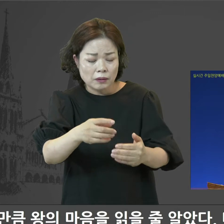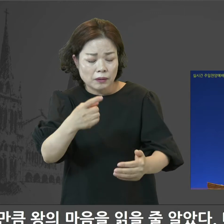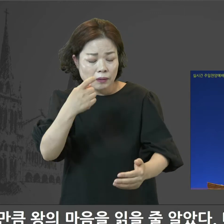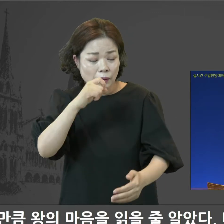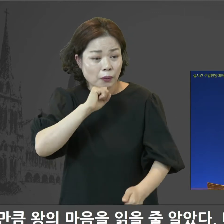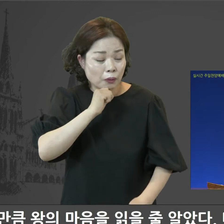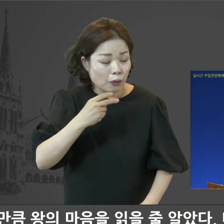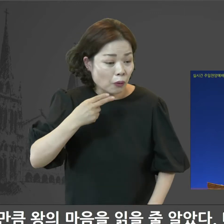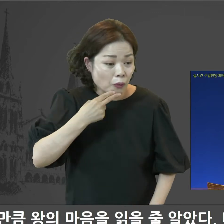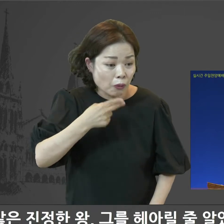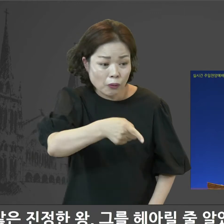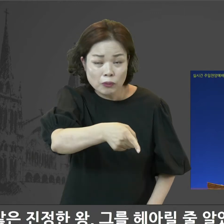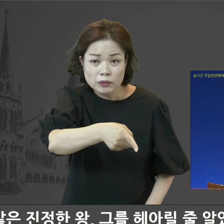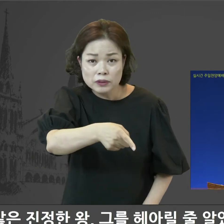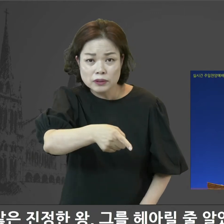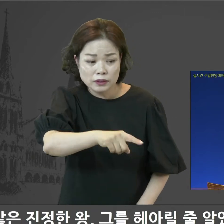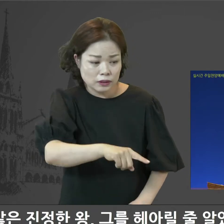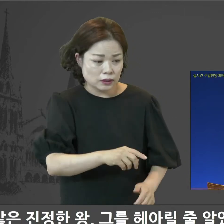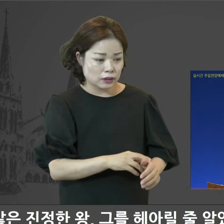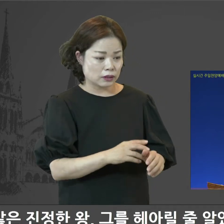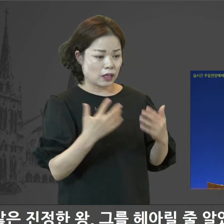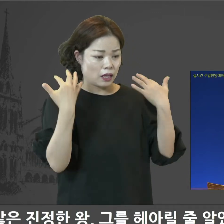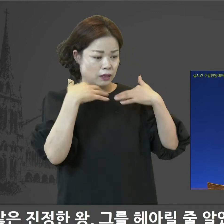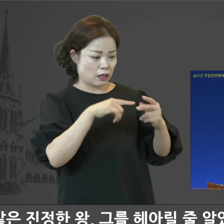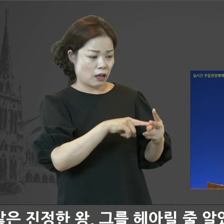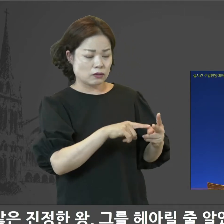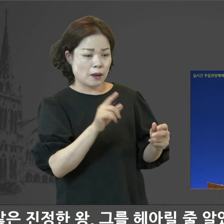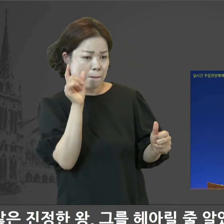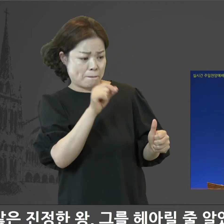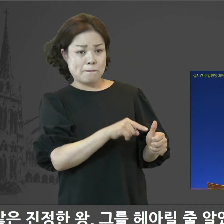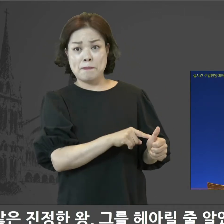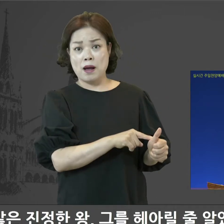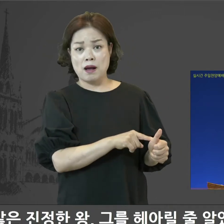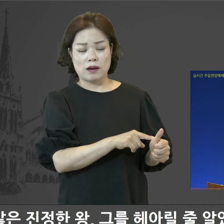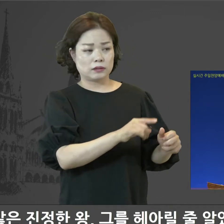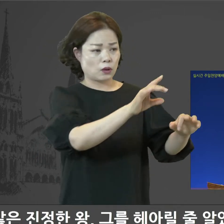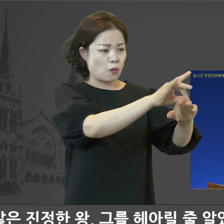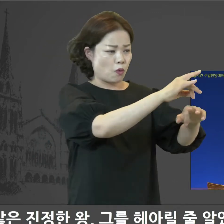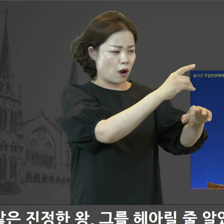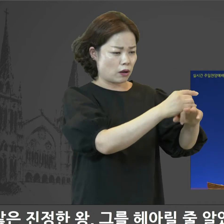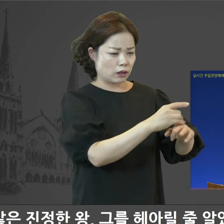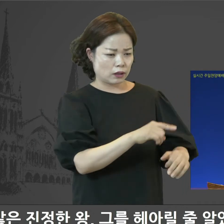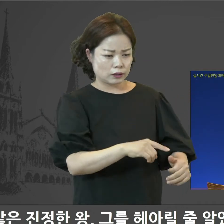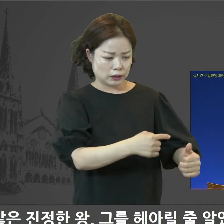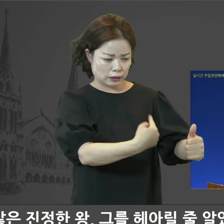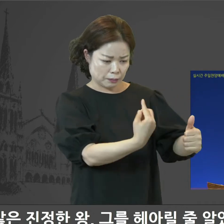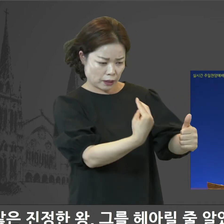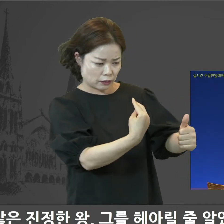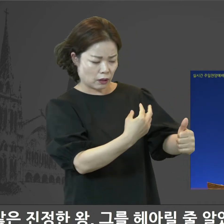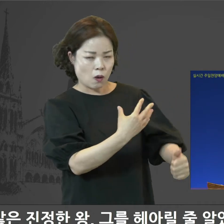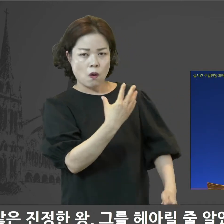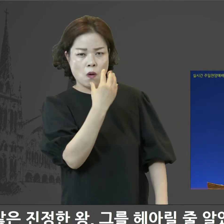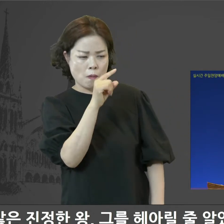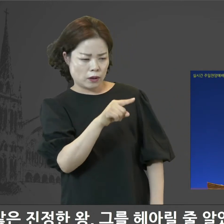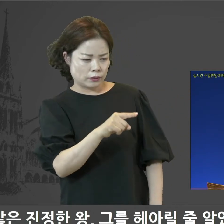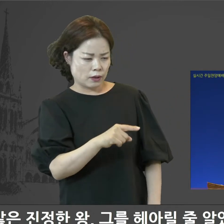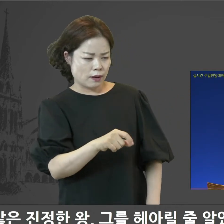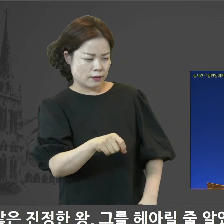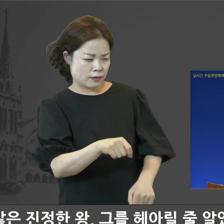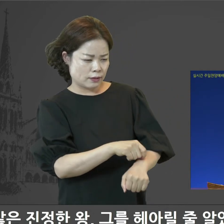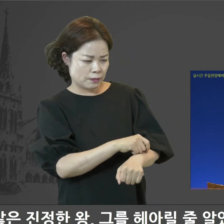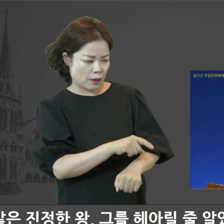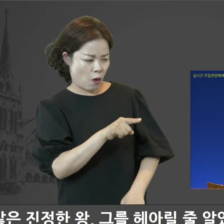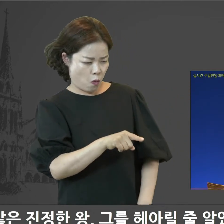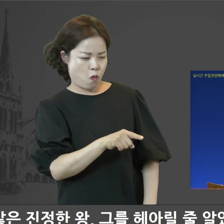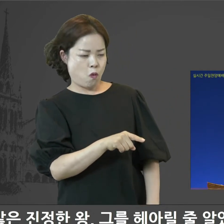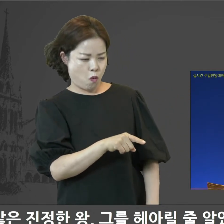없는 그 민첩함으로 일하니까 그 모습이 다리오 왕에는 매력적으로 특별한 모습으로